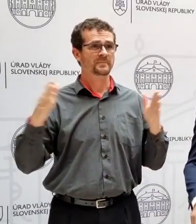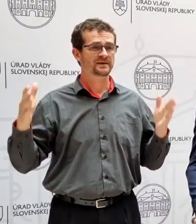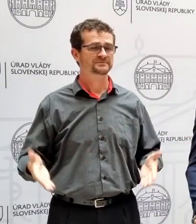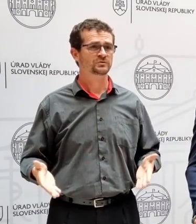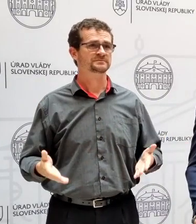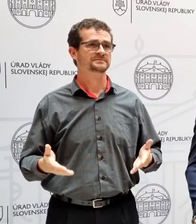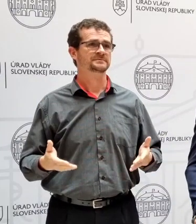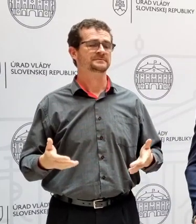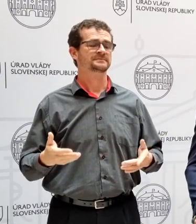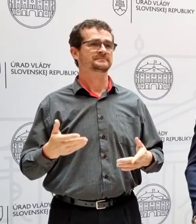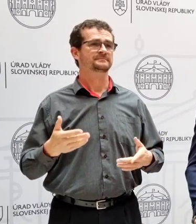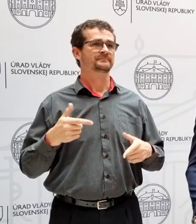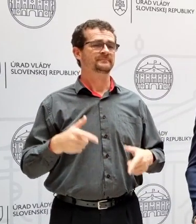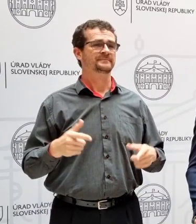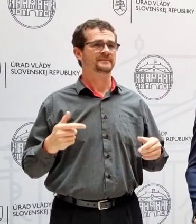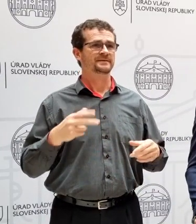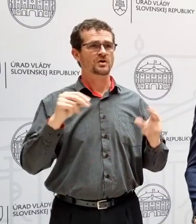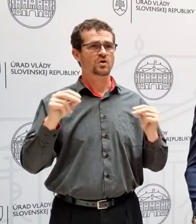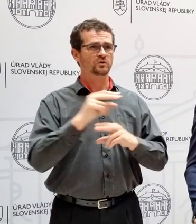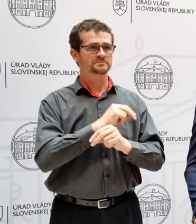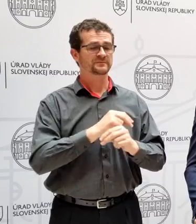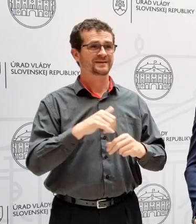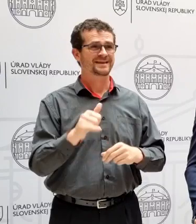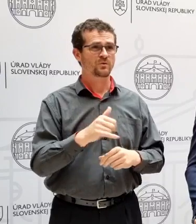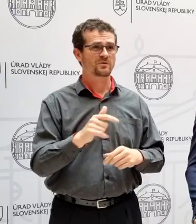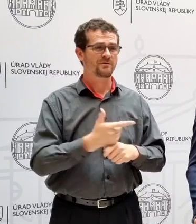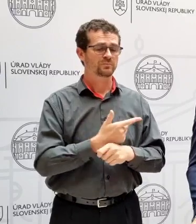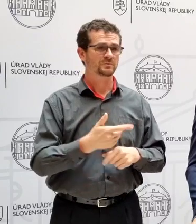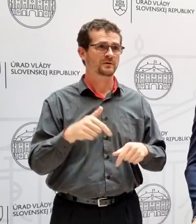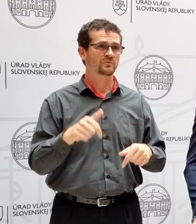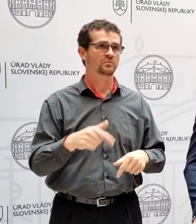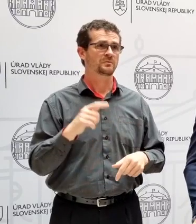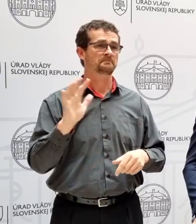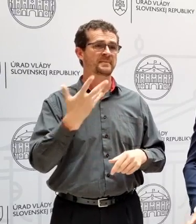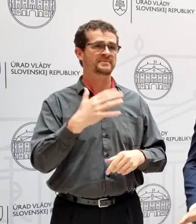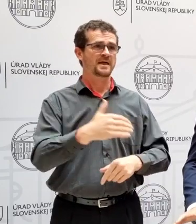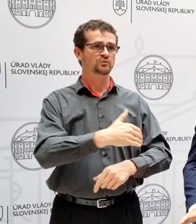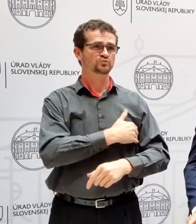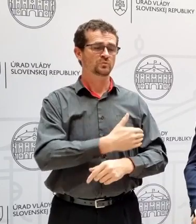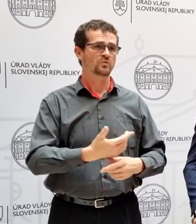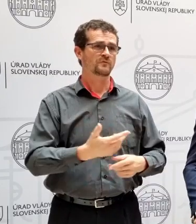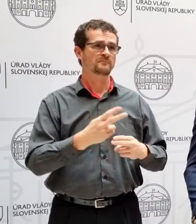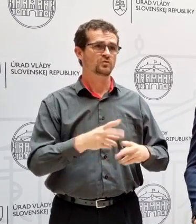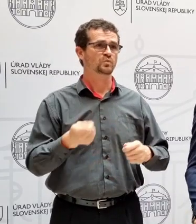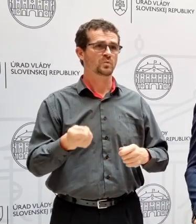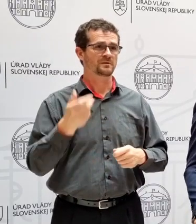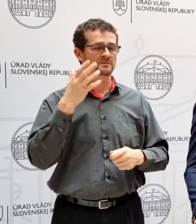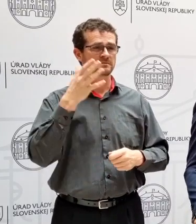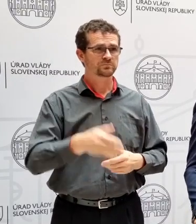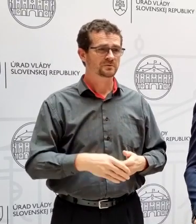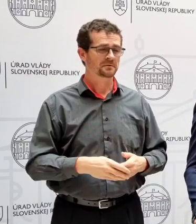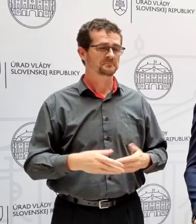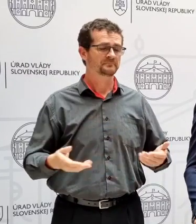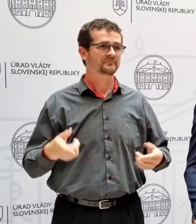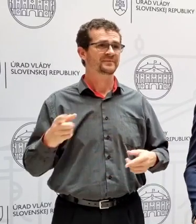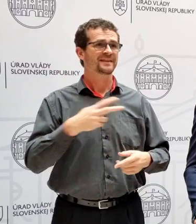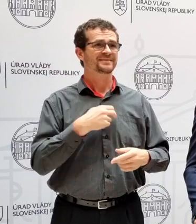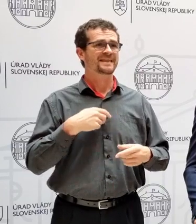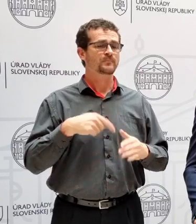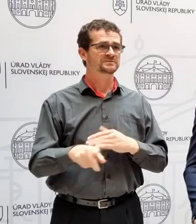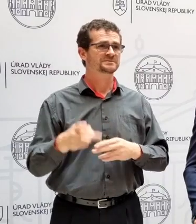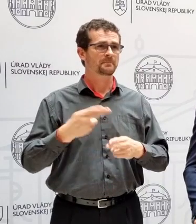miestnosti, keď sa tu takto budeme rozprávať v januári, vo februári, tak tu bude 15 stupňov, vôbec sa tu možno nebude kúriť, ale v tej